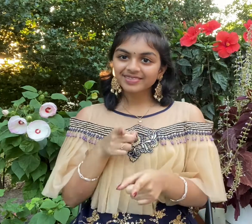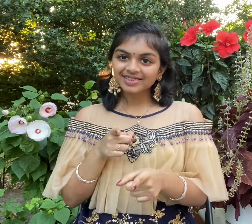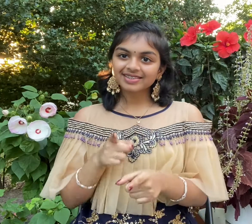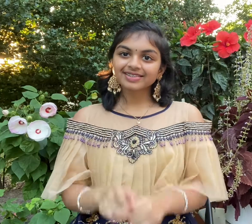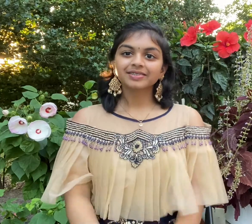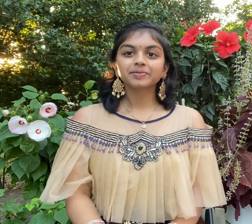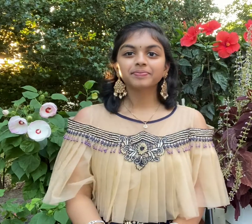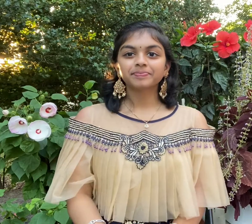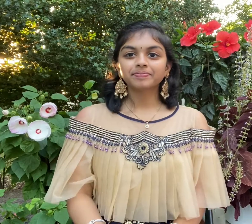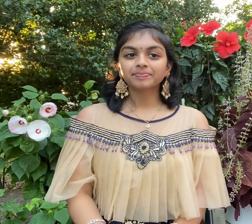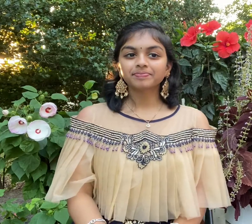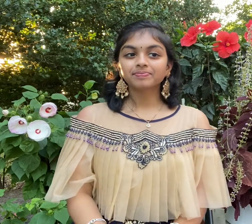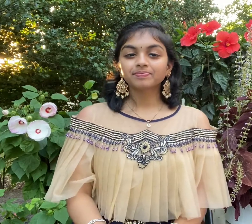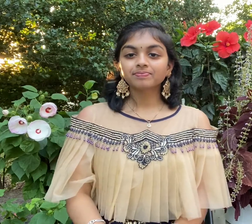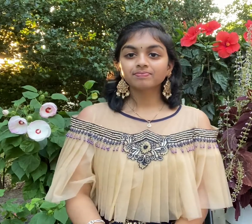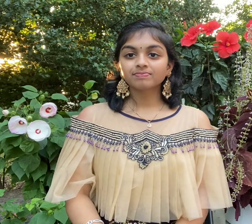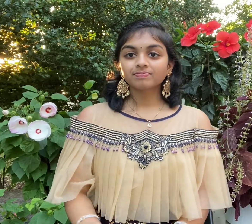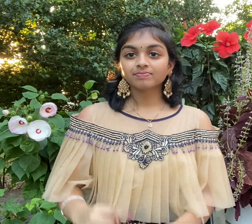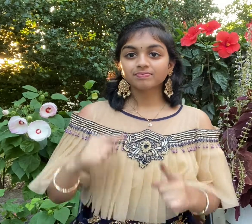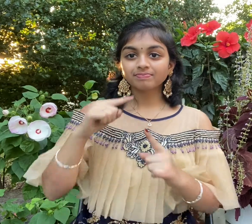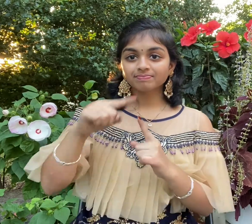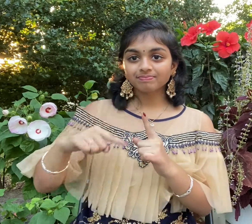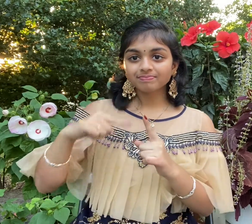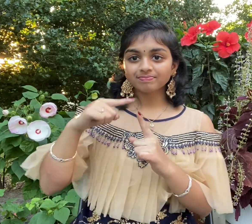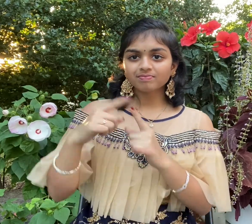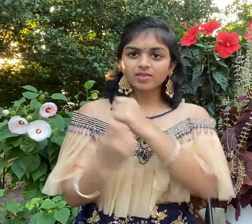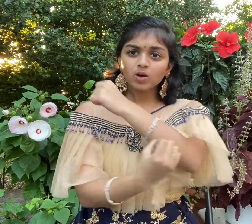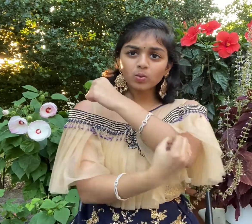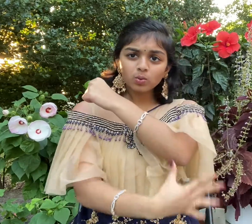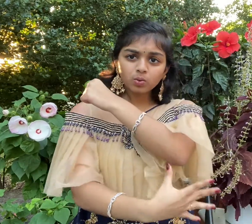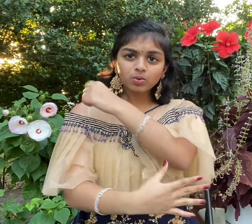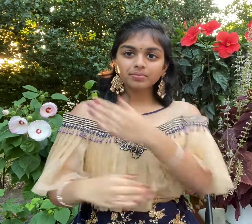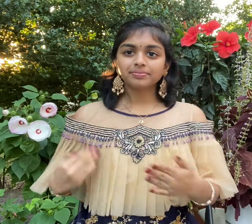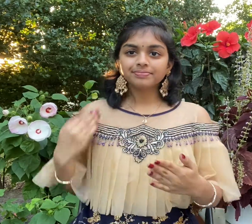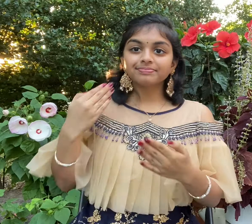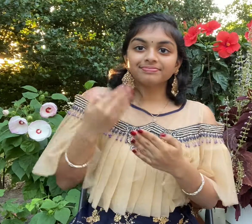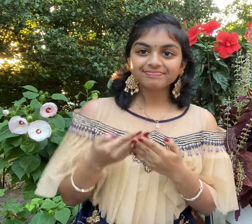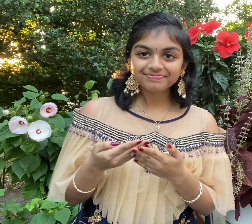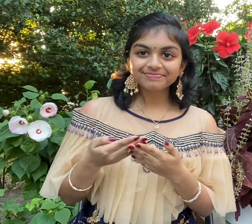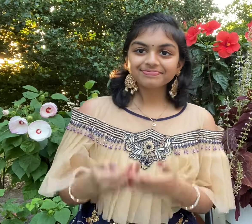ನುಡಿಸಲು ಬಾರದು ನೋಡಯ್ಯ ಬಡತನವೆಂಬ